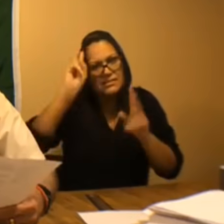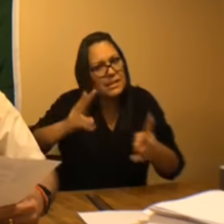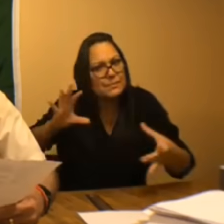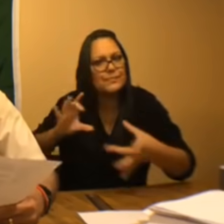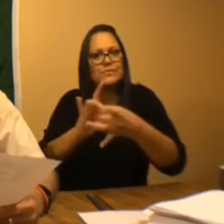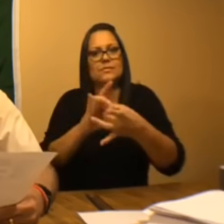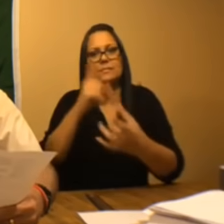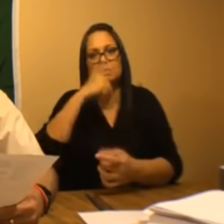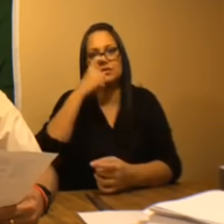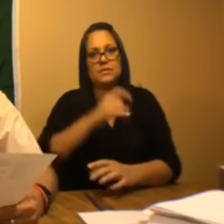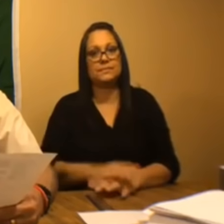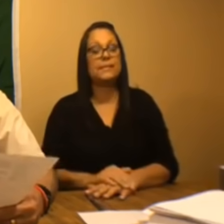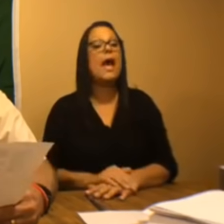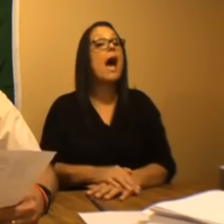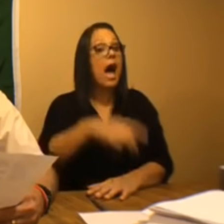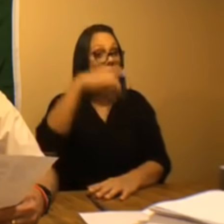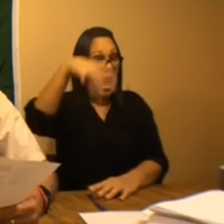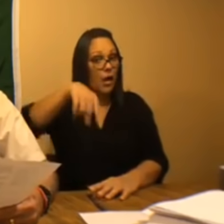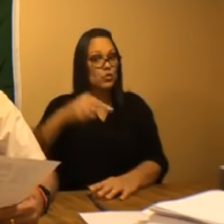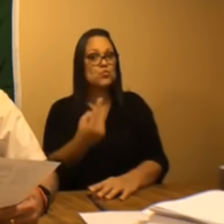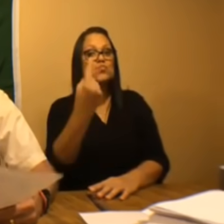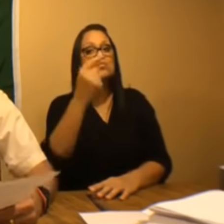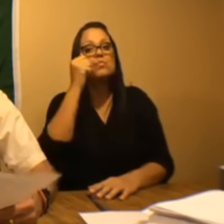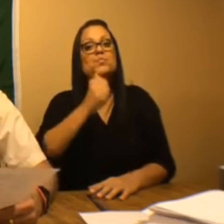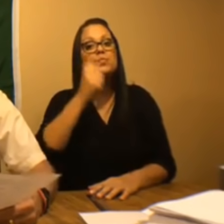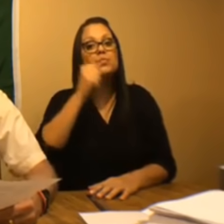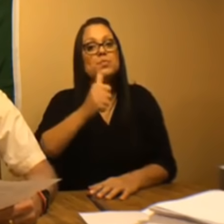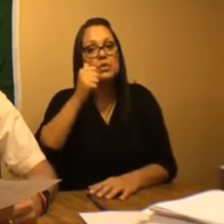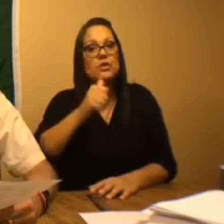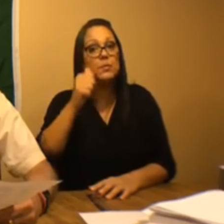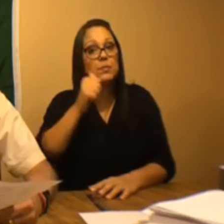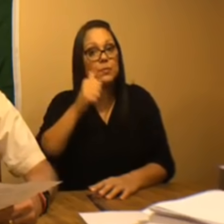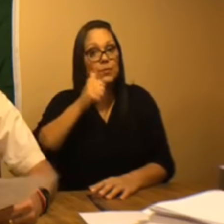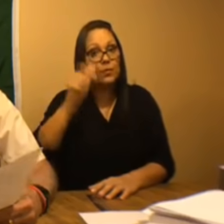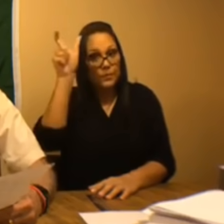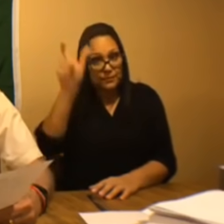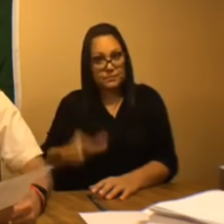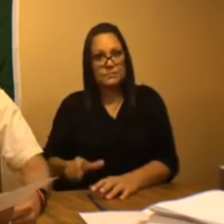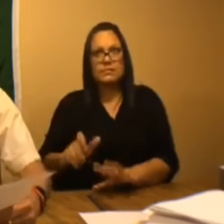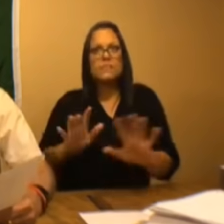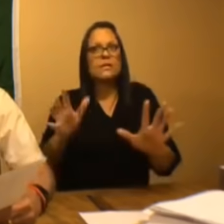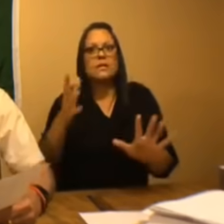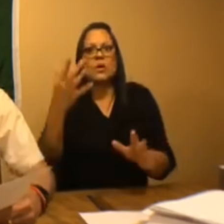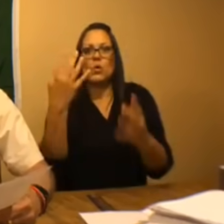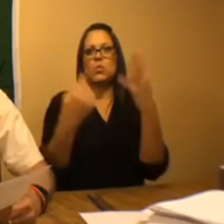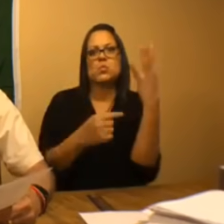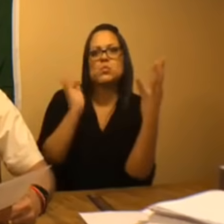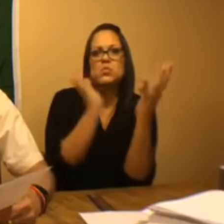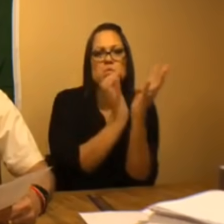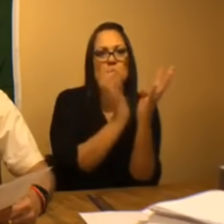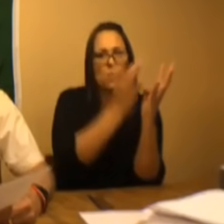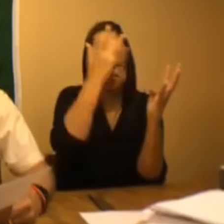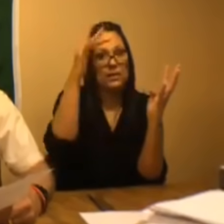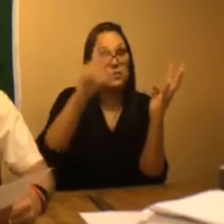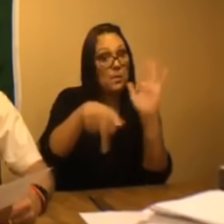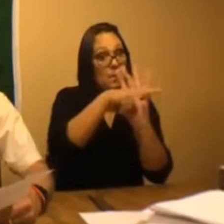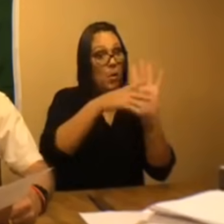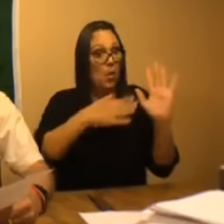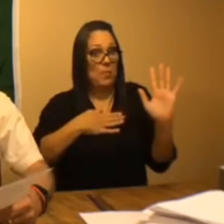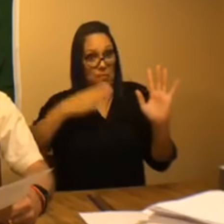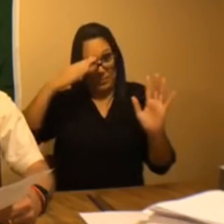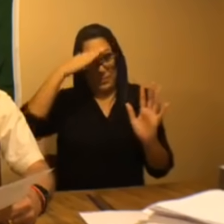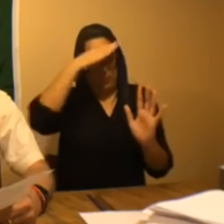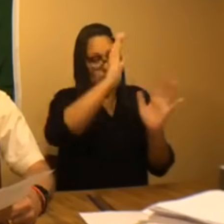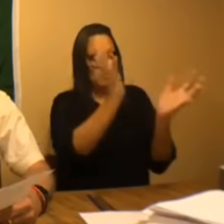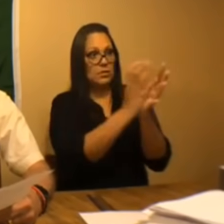essa última, né? Uma menina aí que falou que 4 simpatizantes ou 5 simpatizantes de